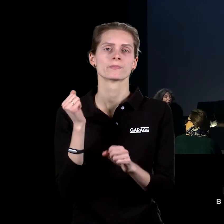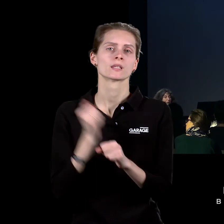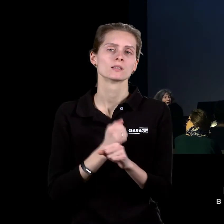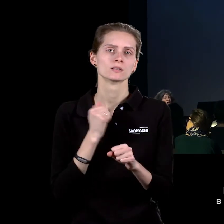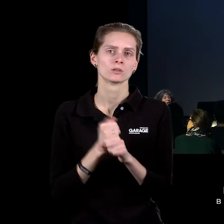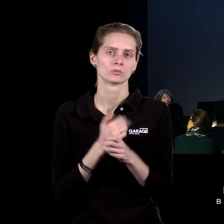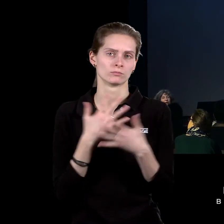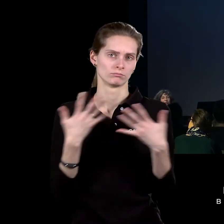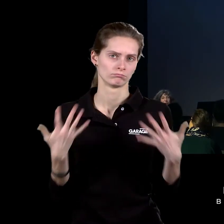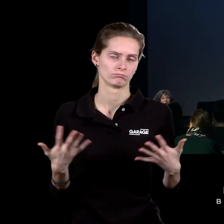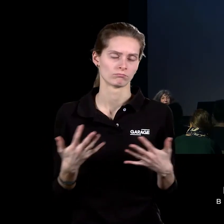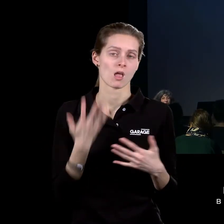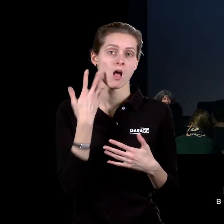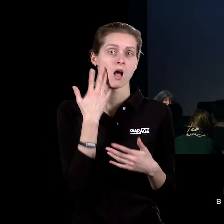когда она возвращается в США,